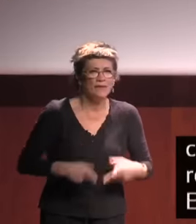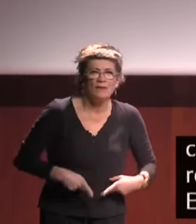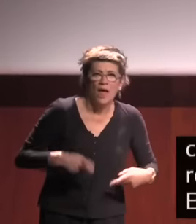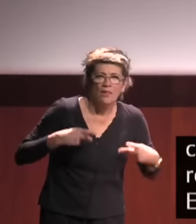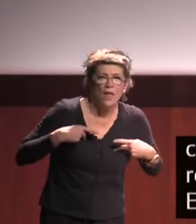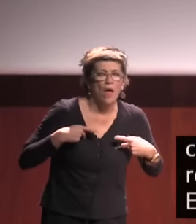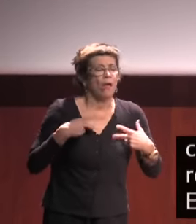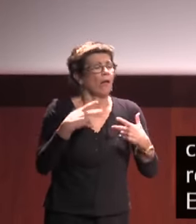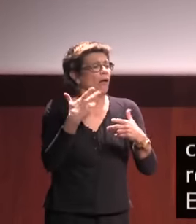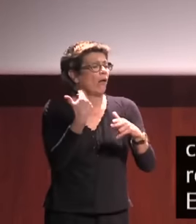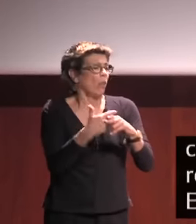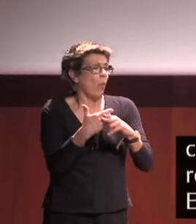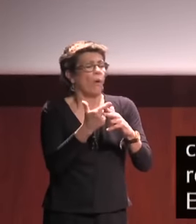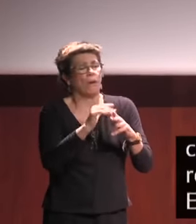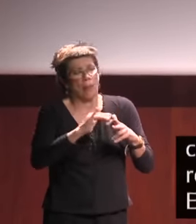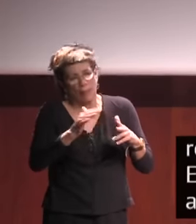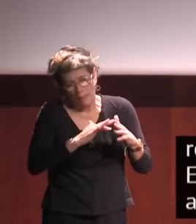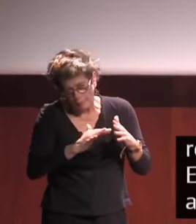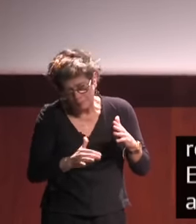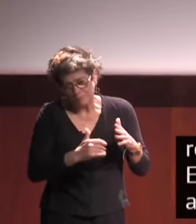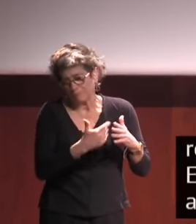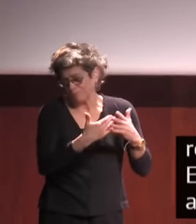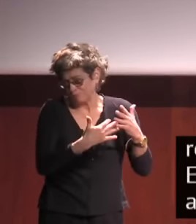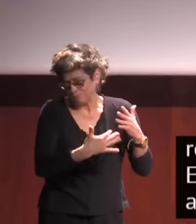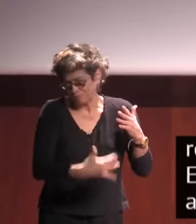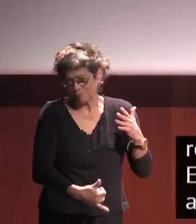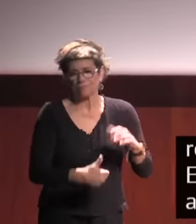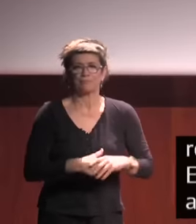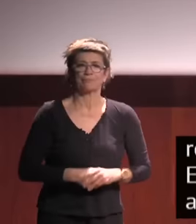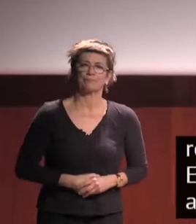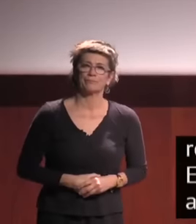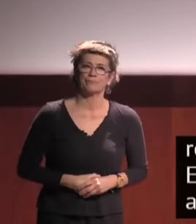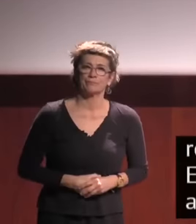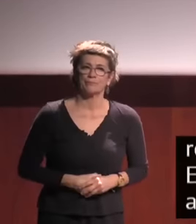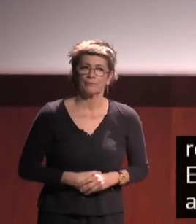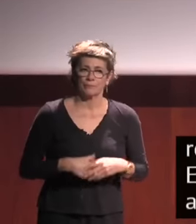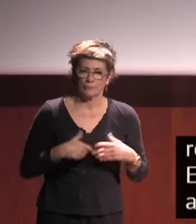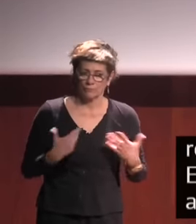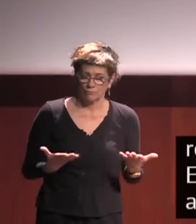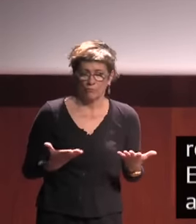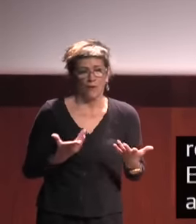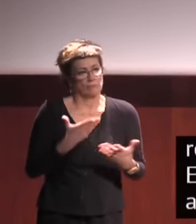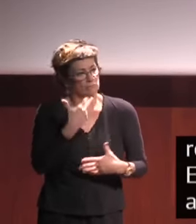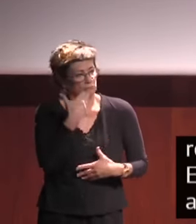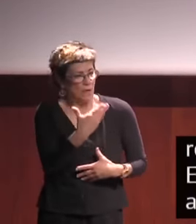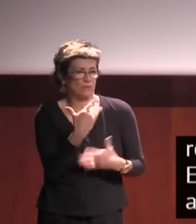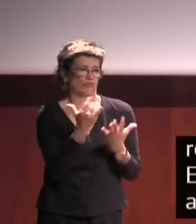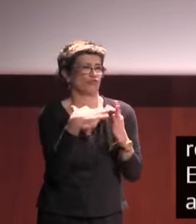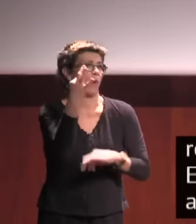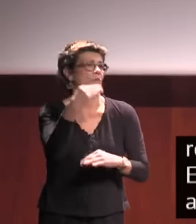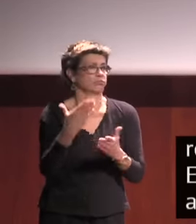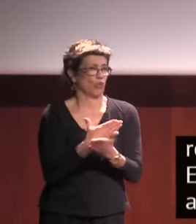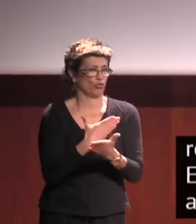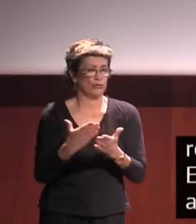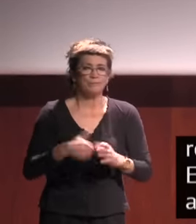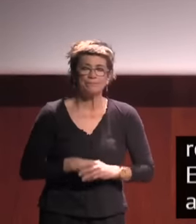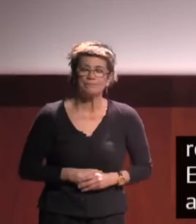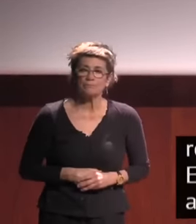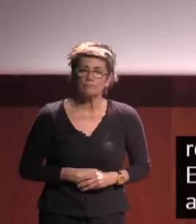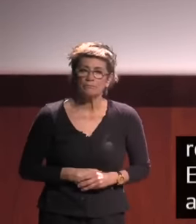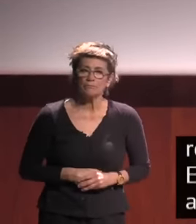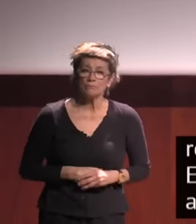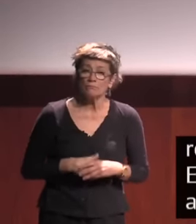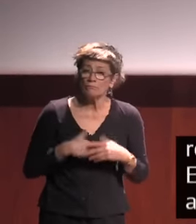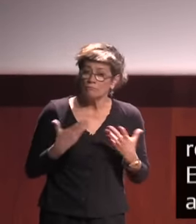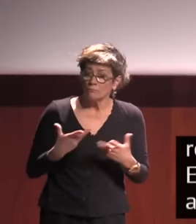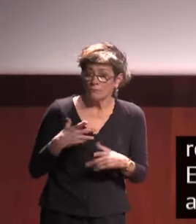Anabi, Claire Bouchard, Emmanuel Gondran-Sordet et Marie Guyot, d'avoir retenu ce projet. J'aimerais souligner que